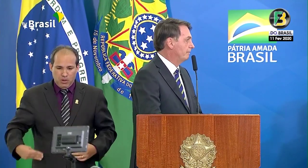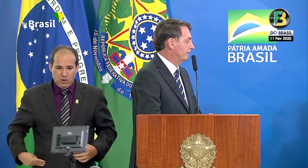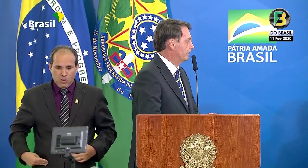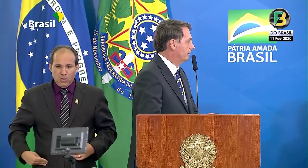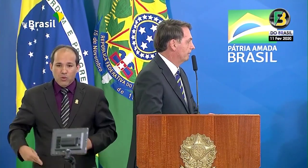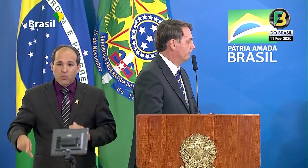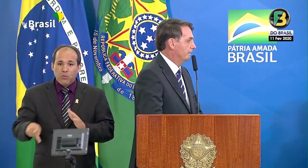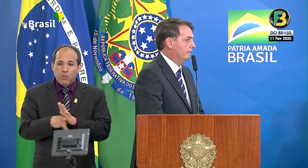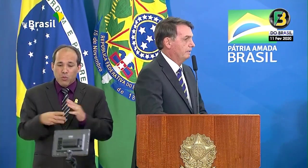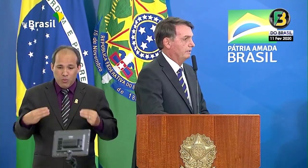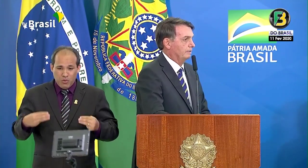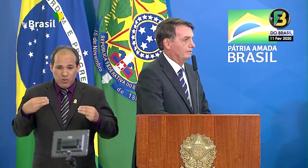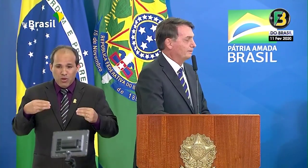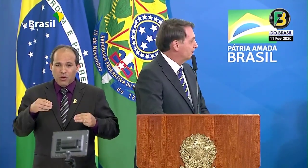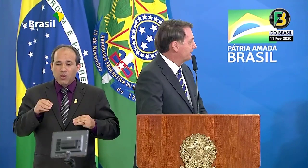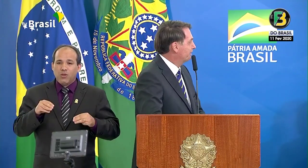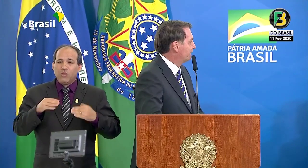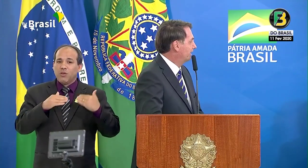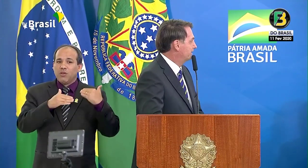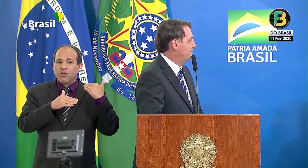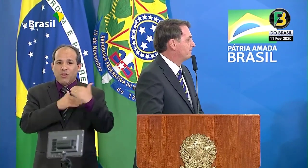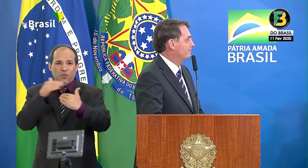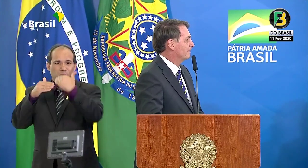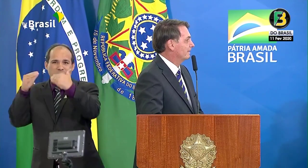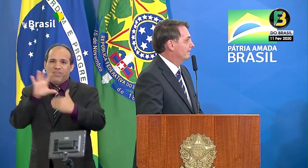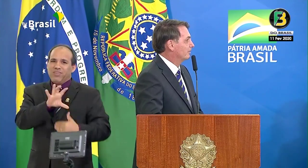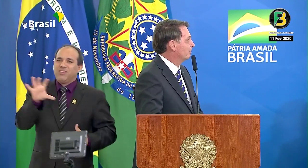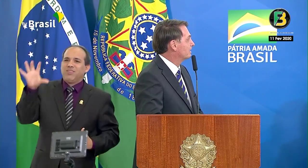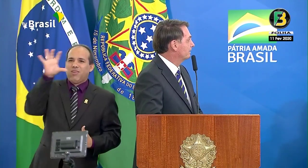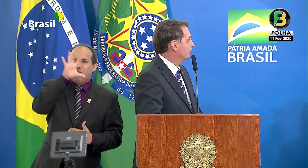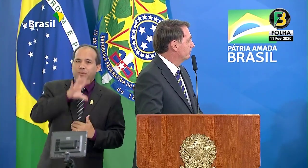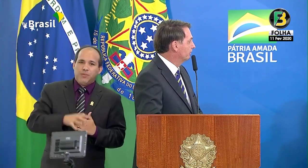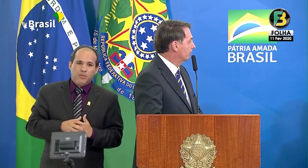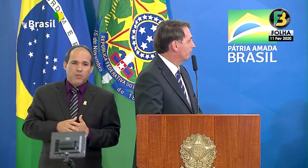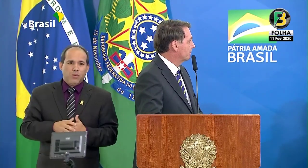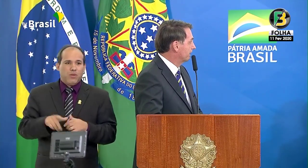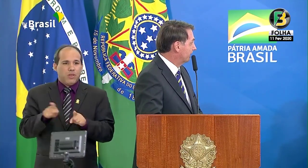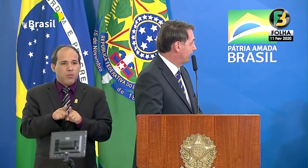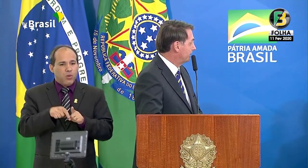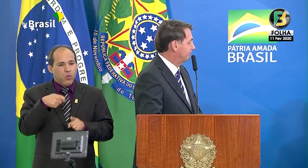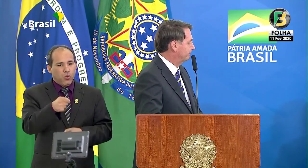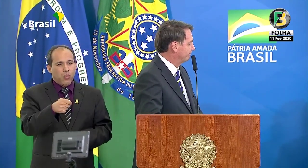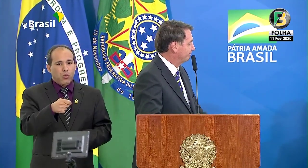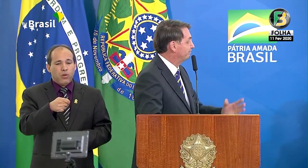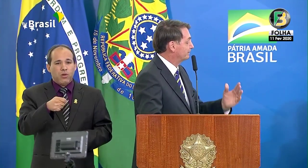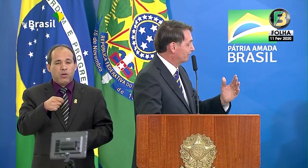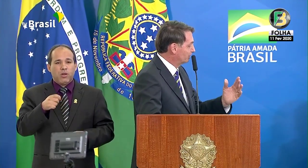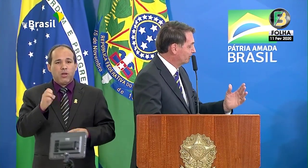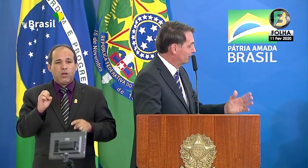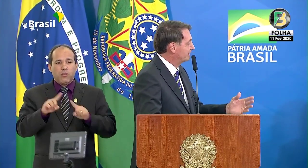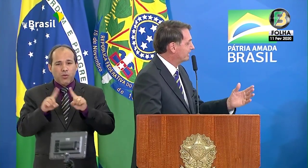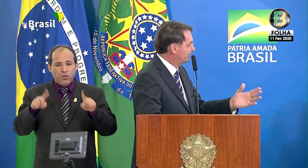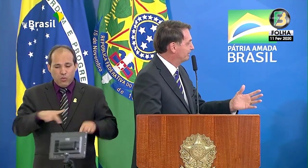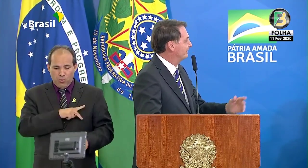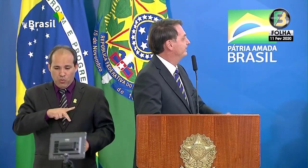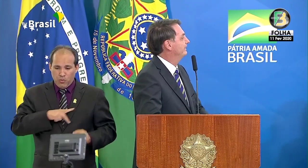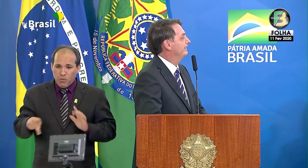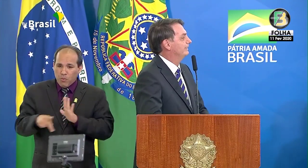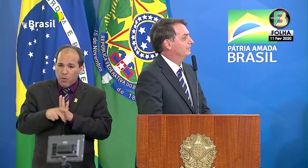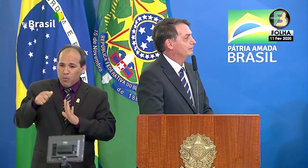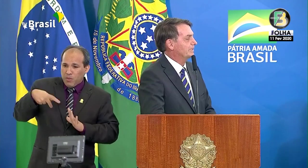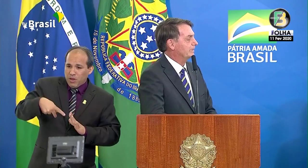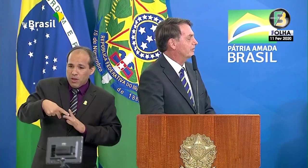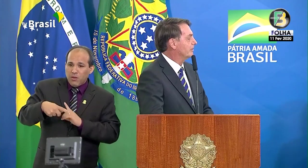do Desenvolvimento Regional. Você realmente, como servidor público aposentado, servidor público da